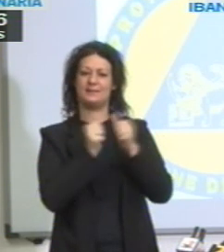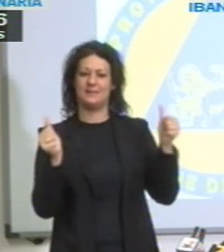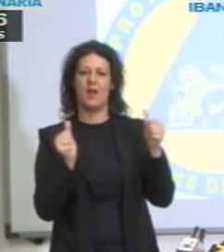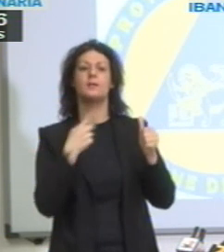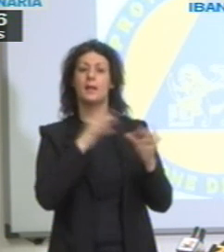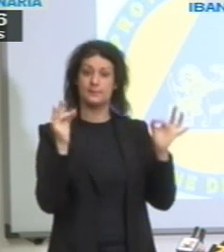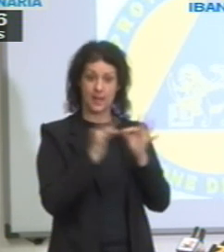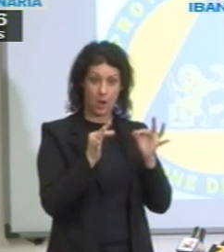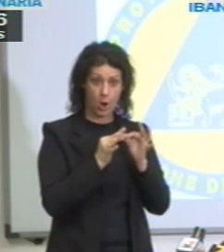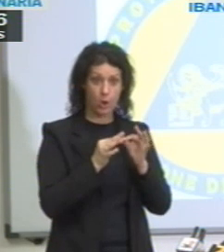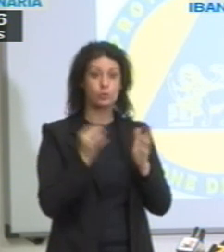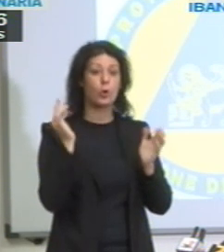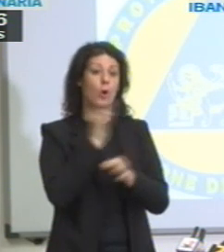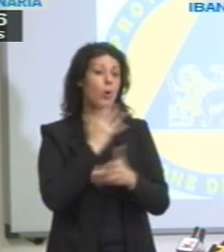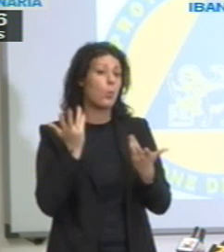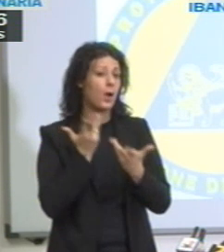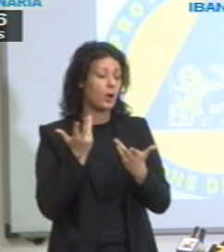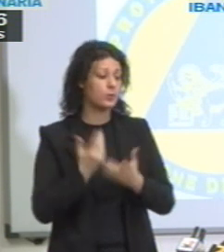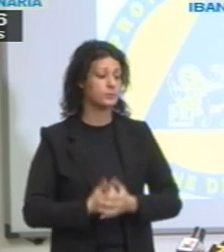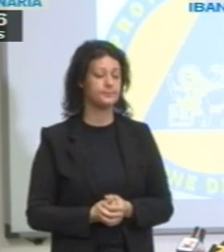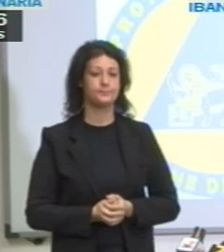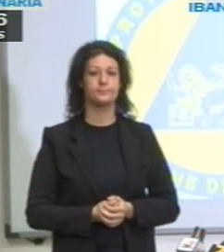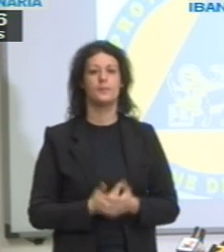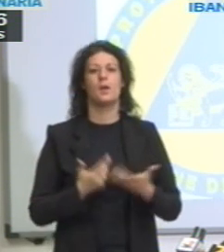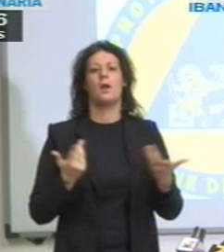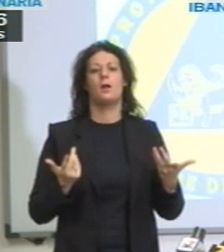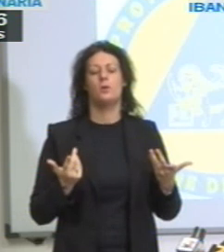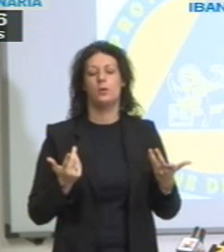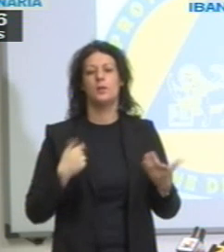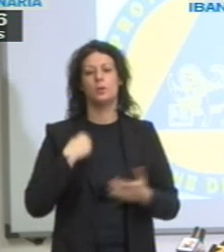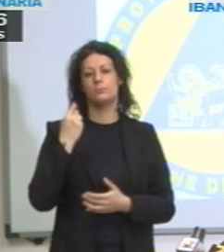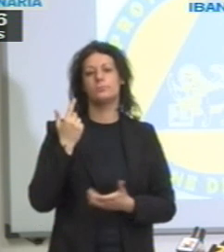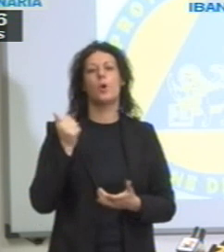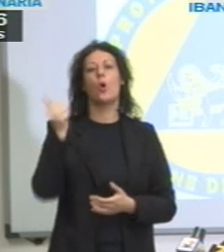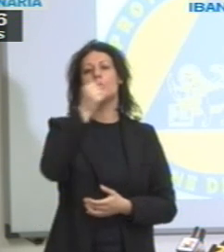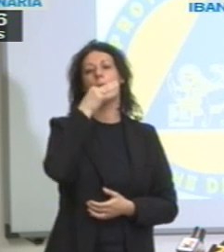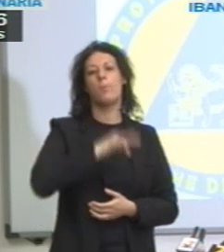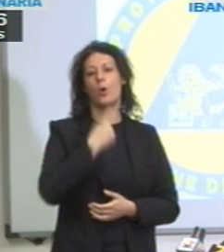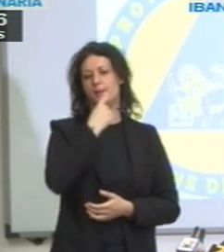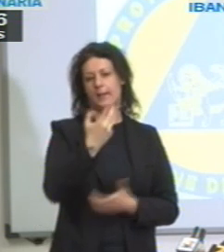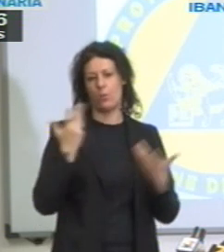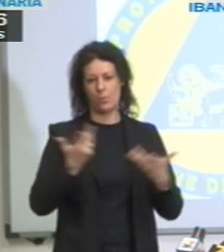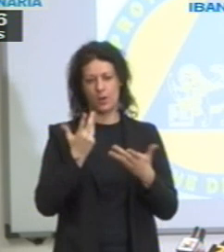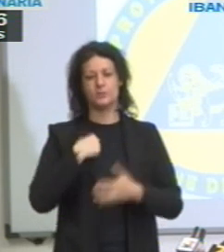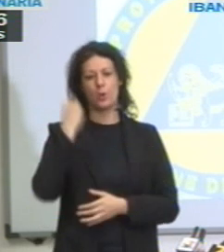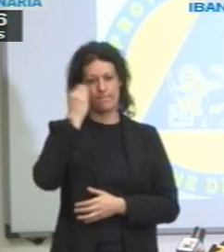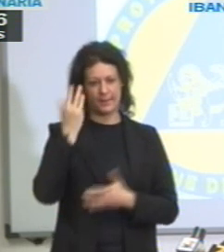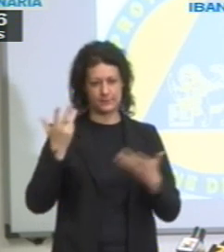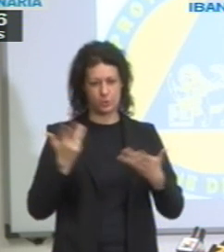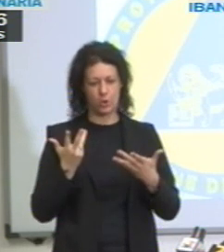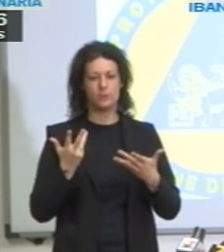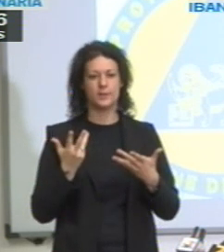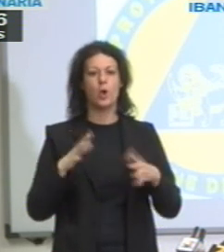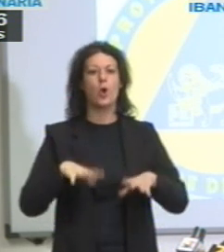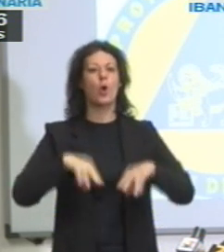Ma no, guardate, cioè, ovvio, è talmente complicato che tutti avrebbero qualcosa da dire. Io penso che poi, sapete come dire, ma cominciamo a ragionare